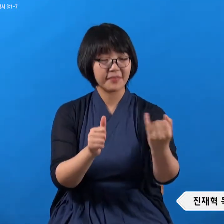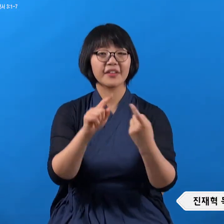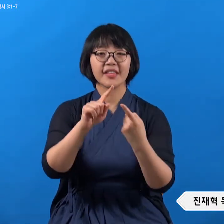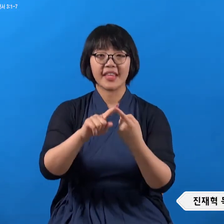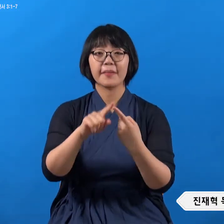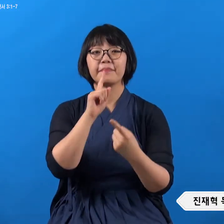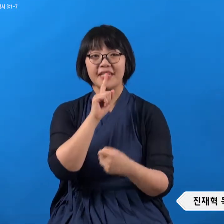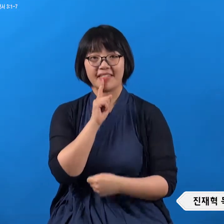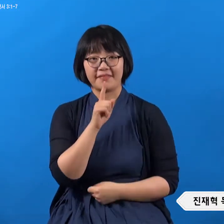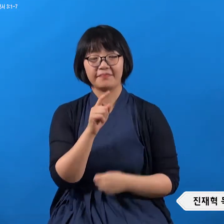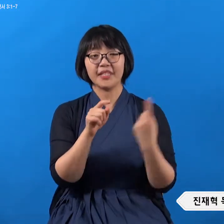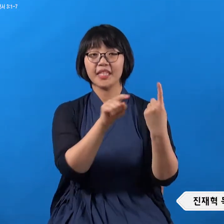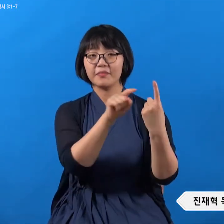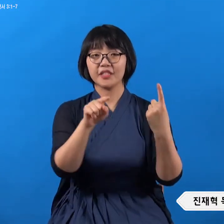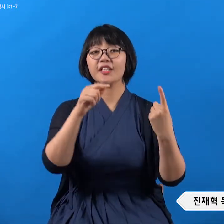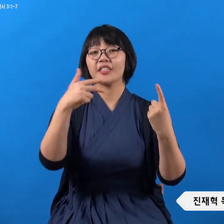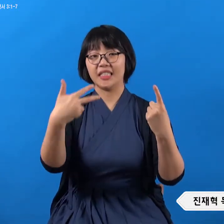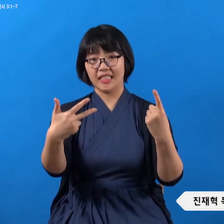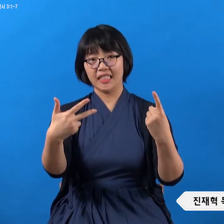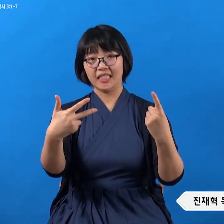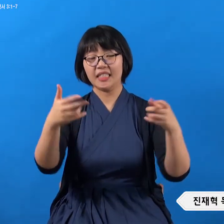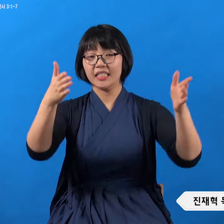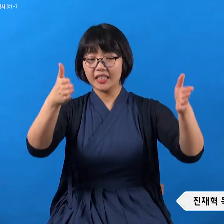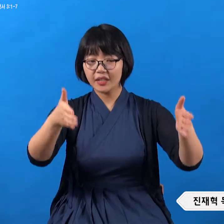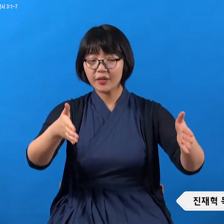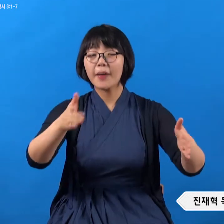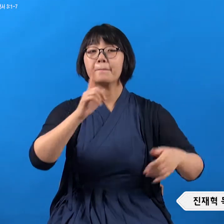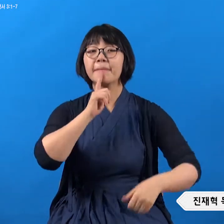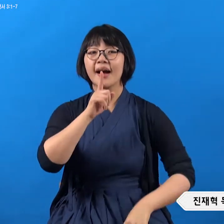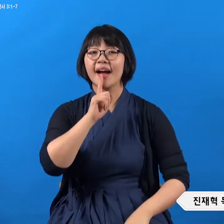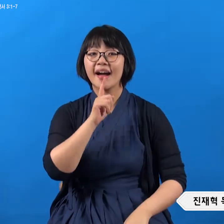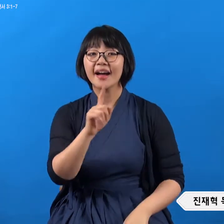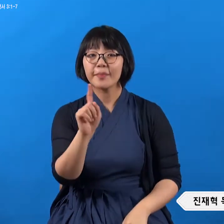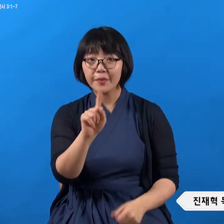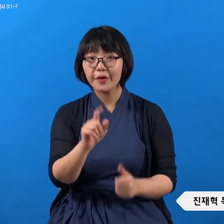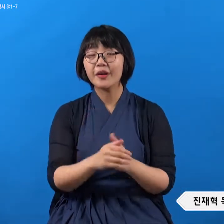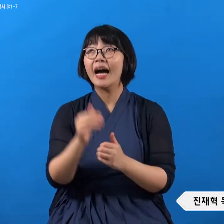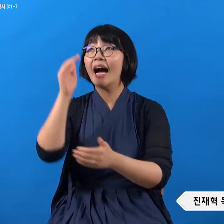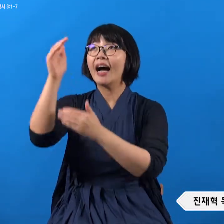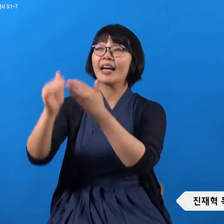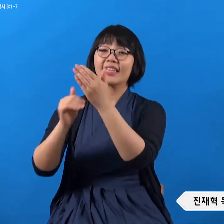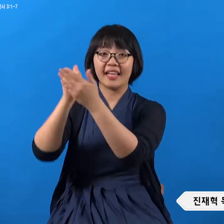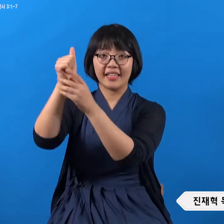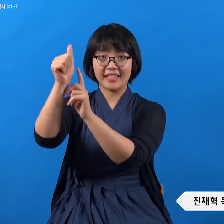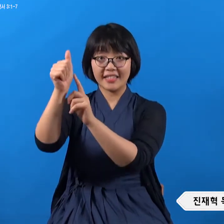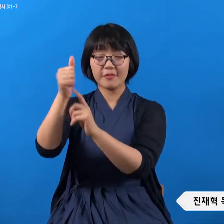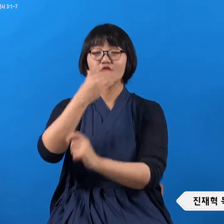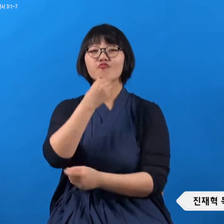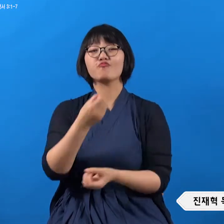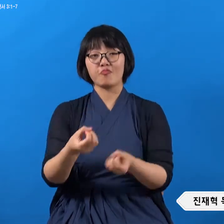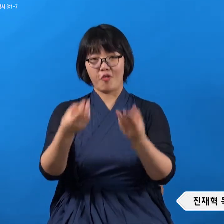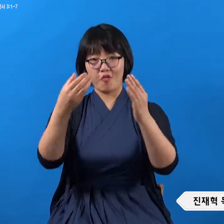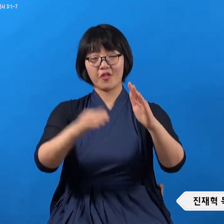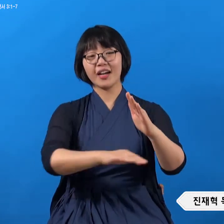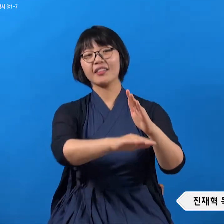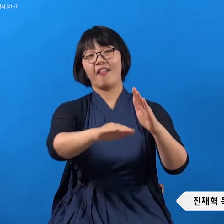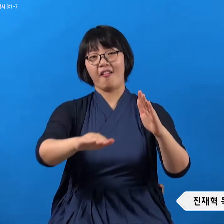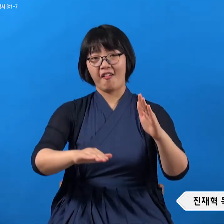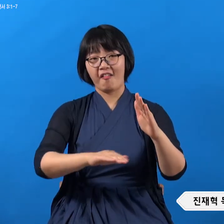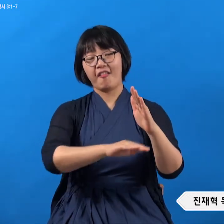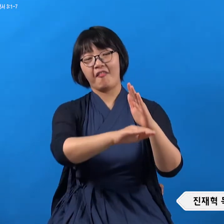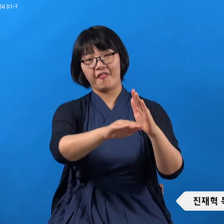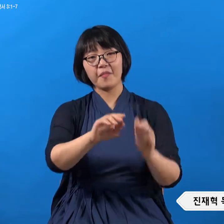대한 말씀 1절부터 7절까지 말씀을 통해 하나님이 행복하게 하시는